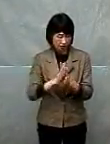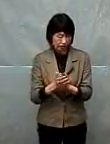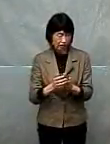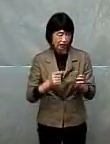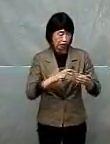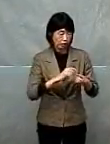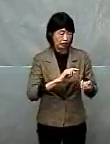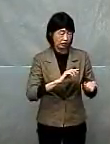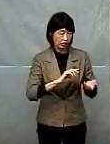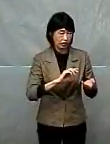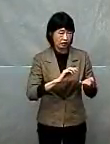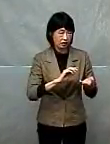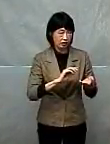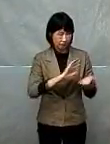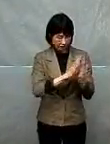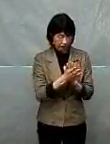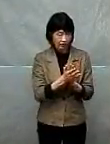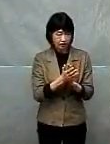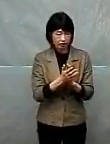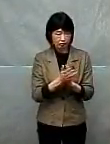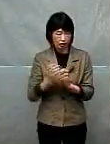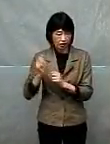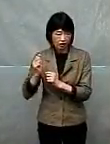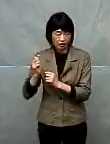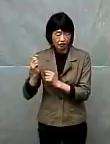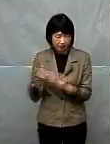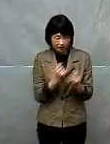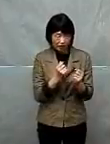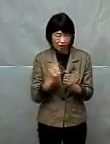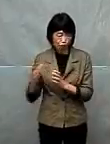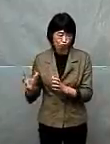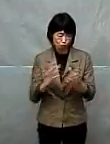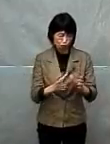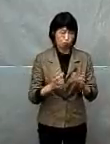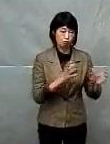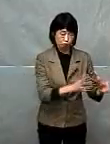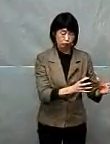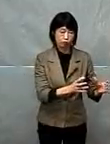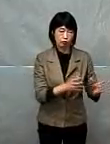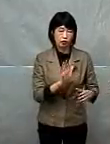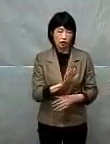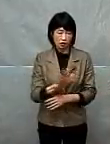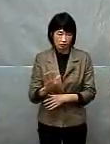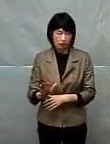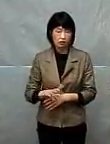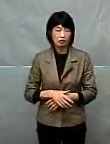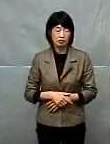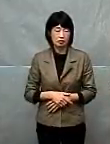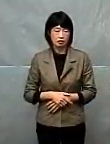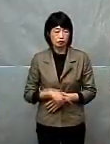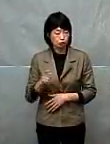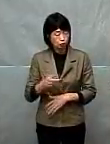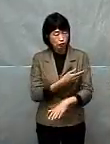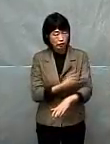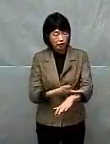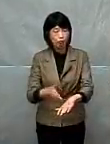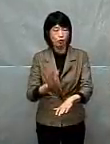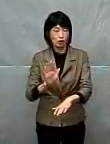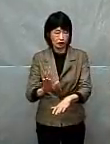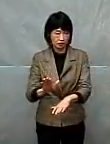的にも歴史的にも近いというようなことで、いらした経緯もあります